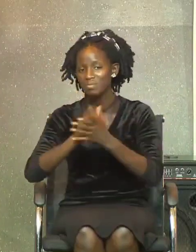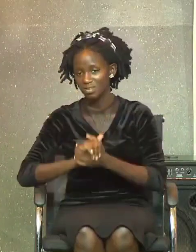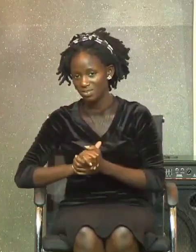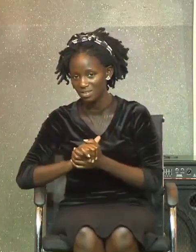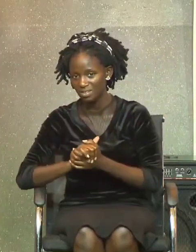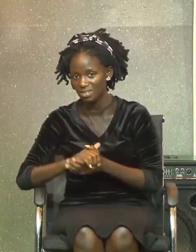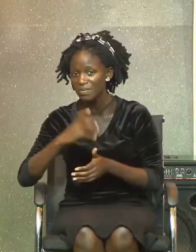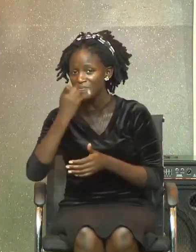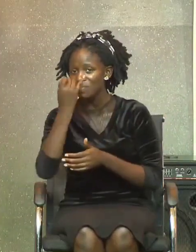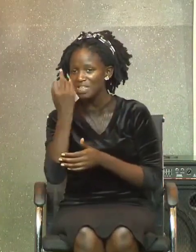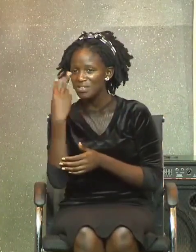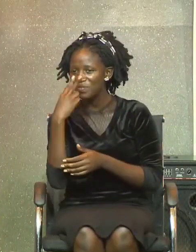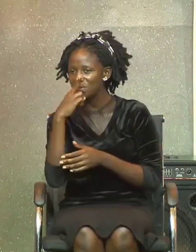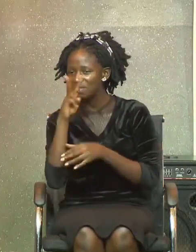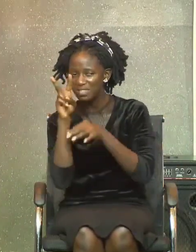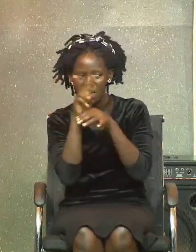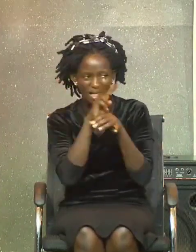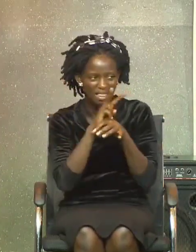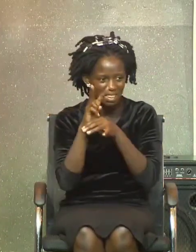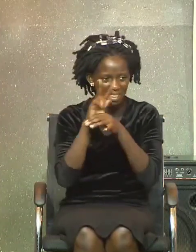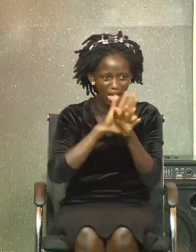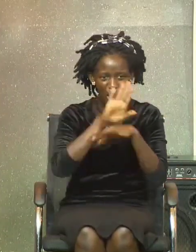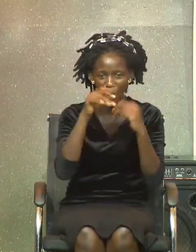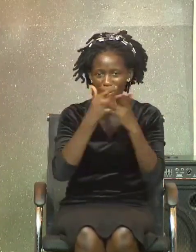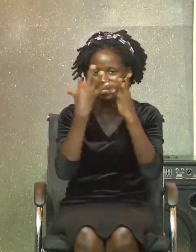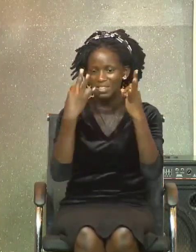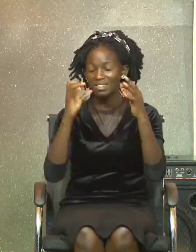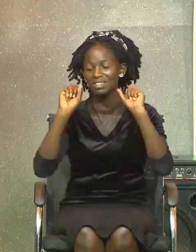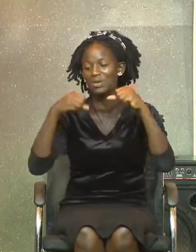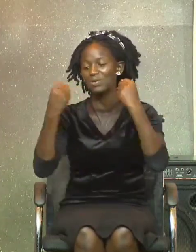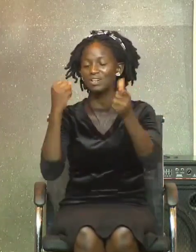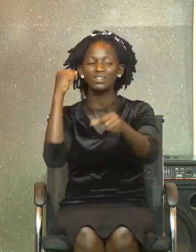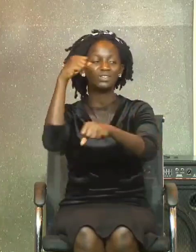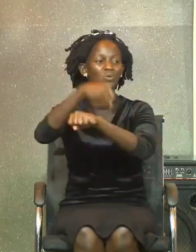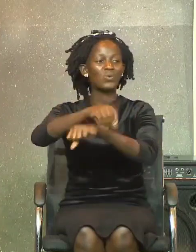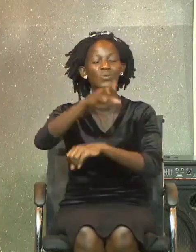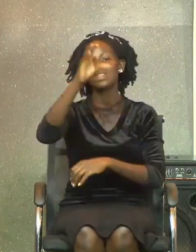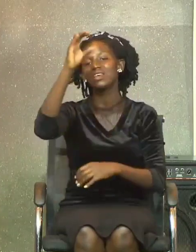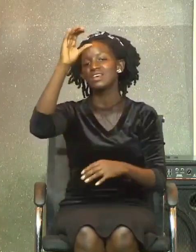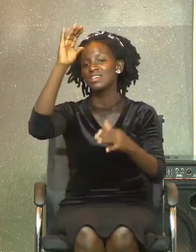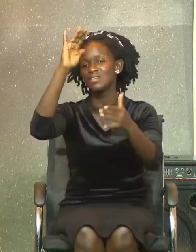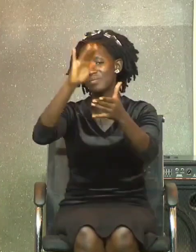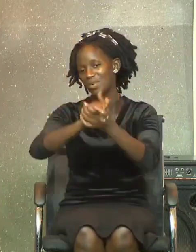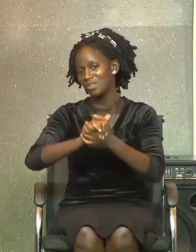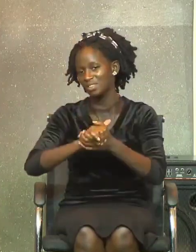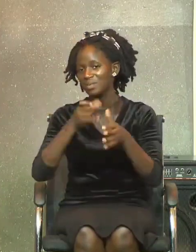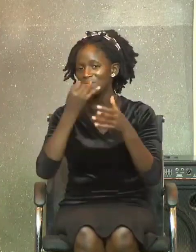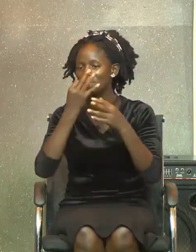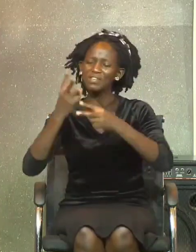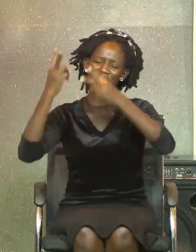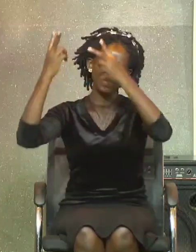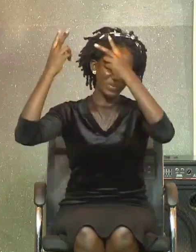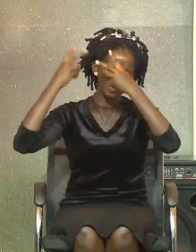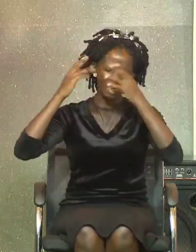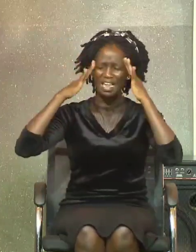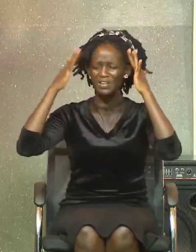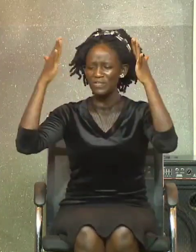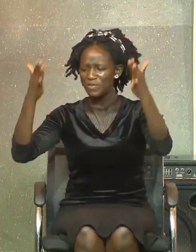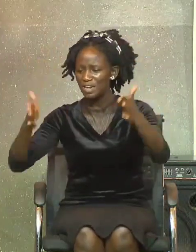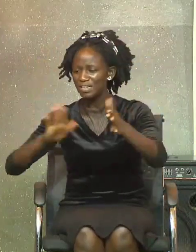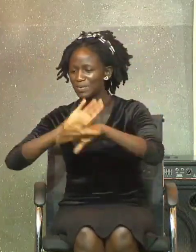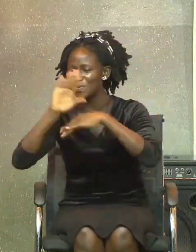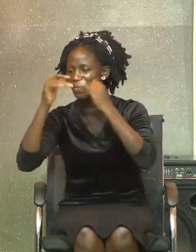bw'obeera alaba buli kamu inspekita tosobola kuwangaaza bufumbo bw'obeera awulira ngaera oteeka ku mwoyo buli